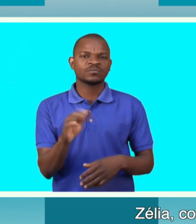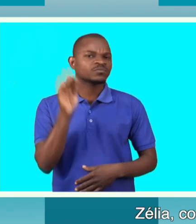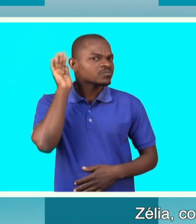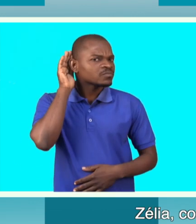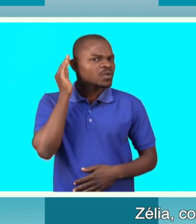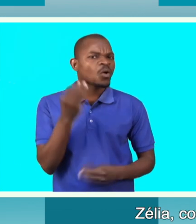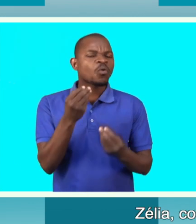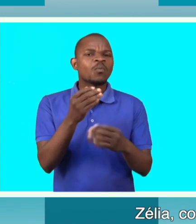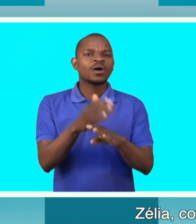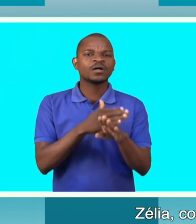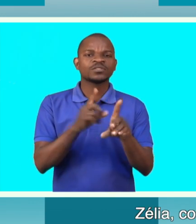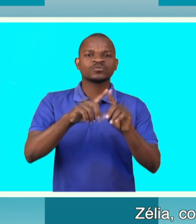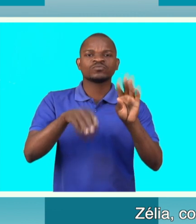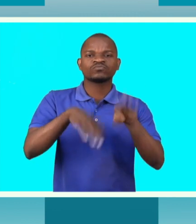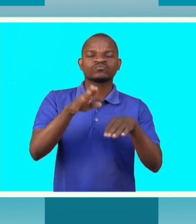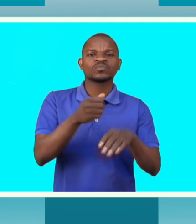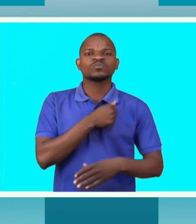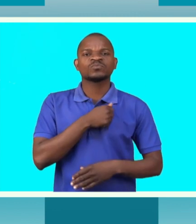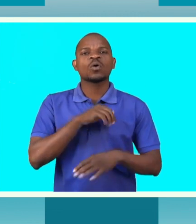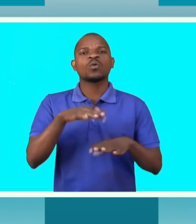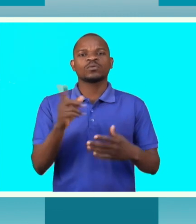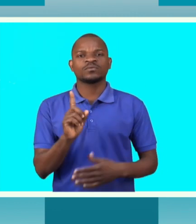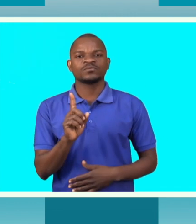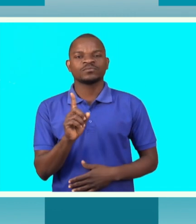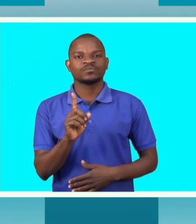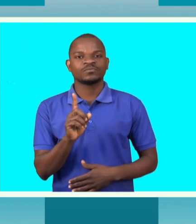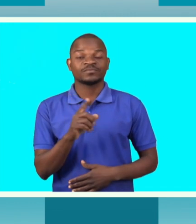Zélia, como foi essa partida de futsal? Foi bonito?